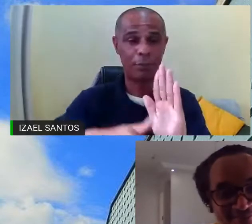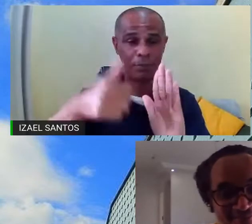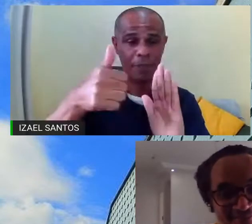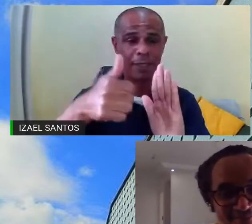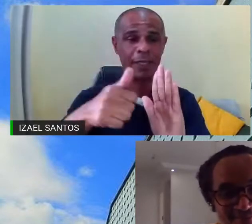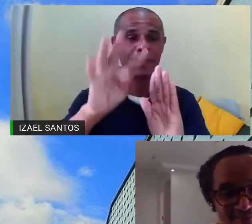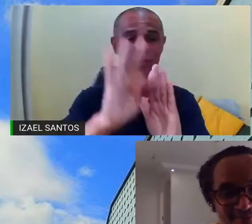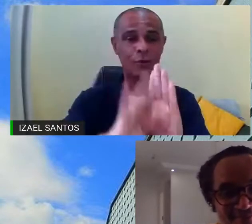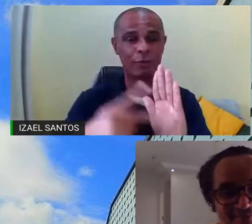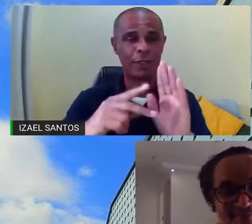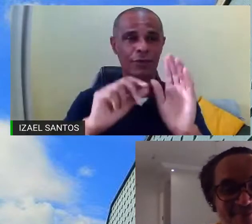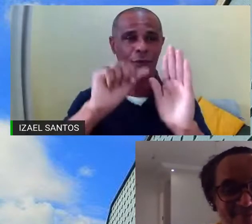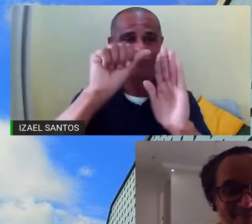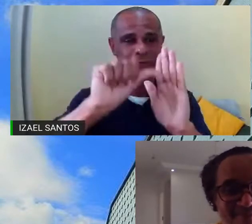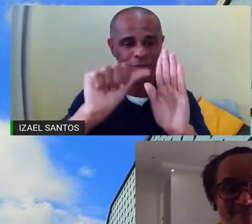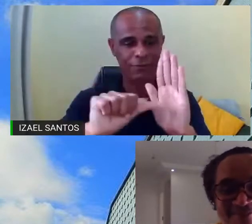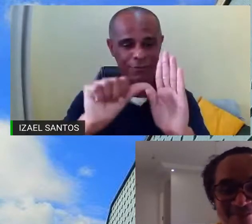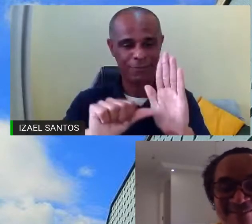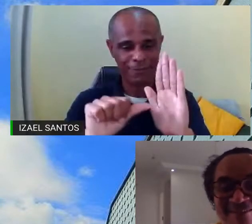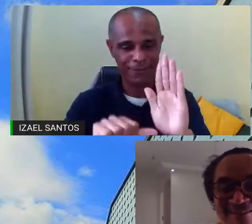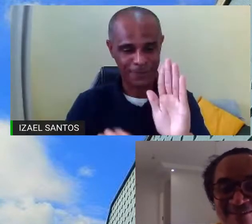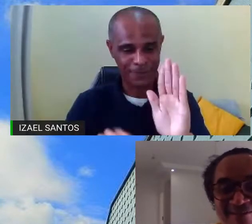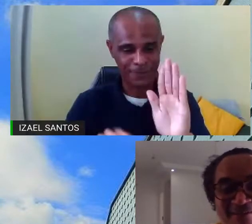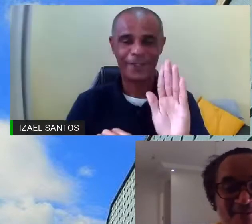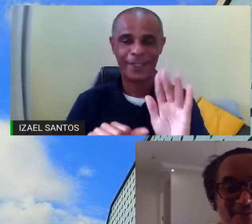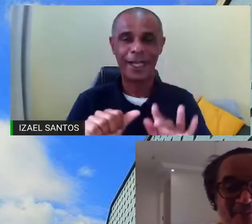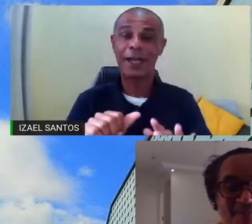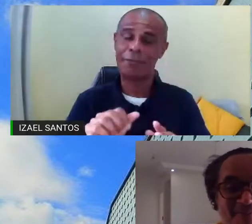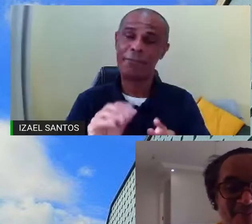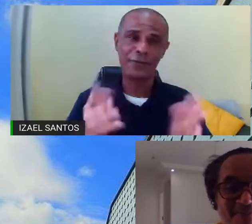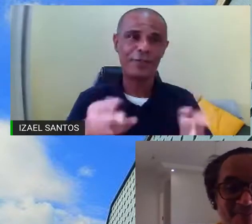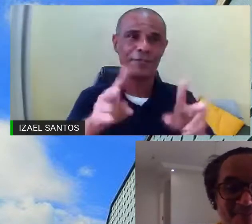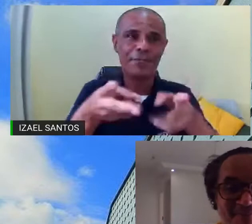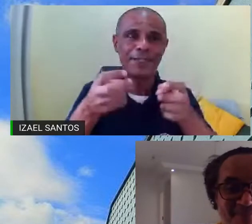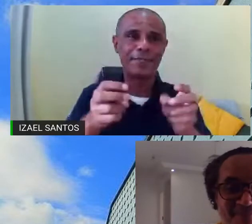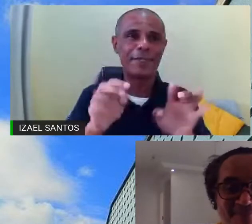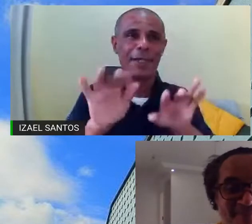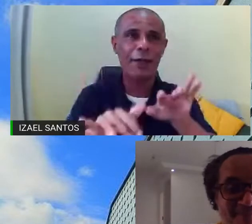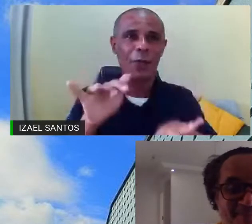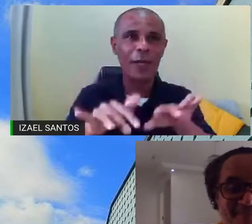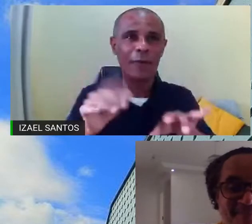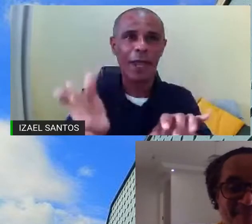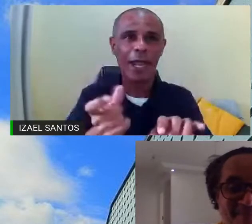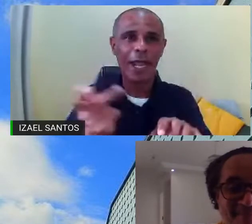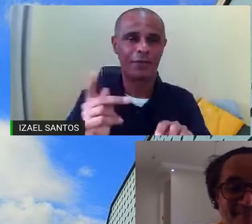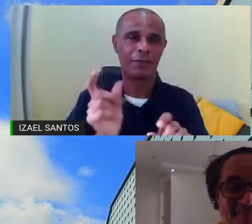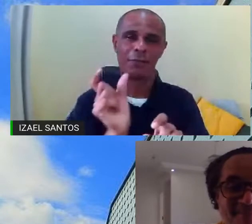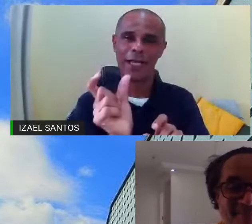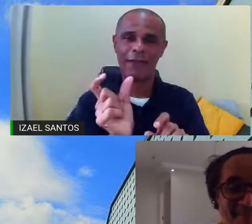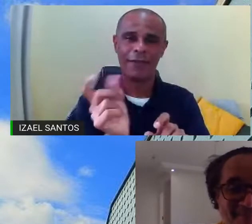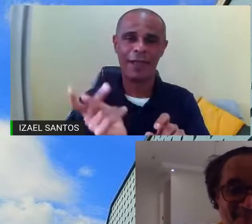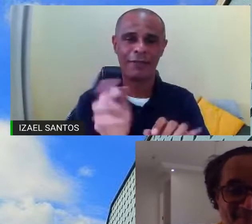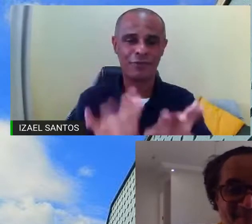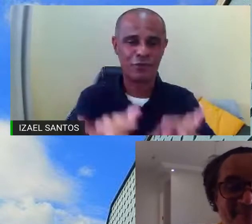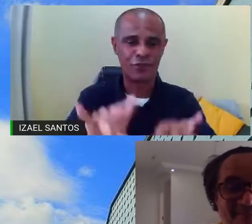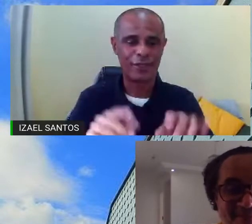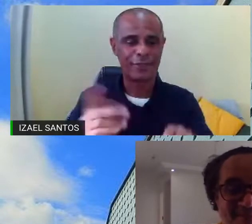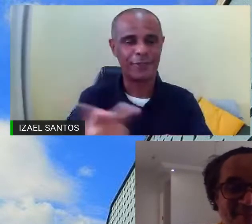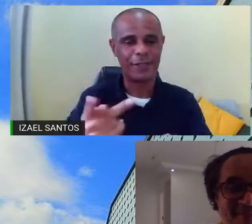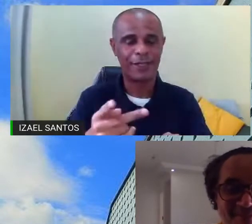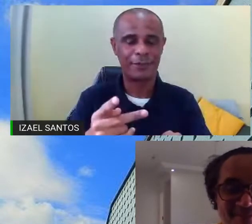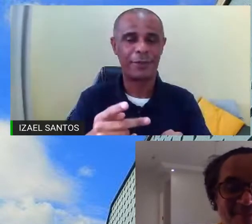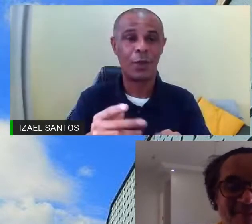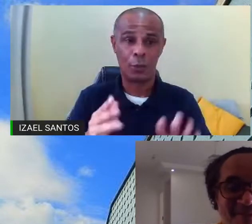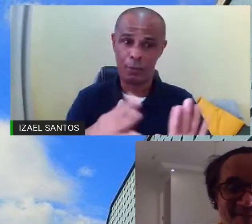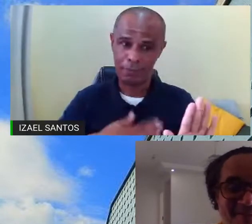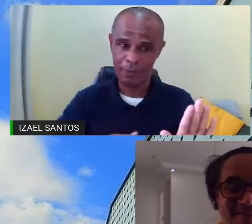na fala agora eu vi que tem alguns erros de digitação. Então eu peço ao senhor, hoje mesmo eu faço uma nova revisão,